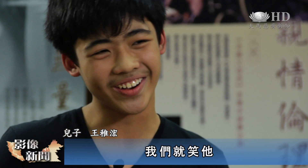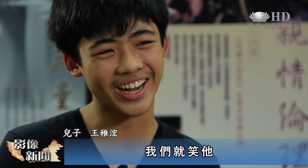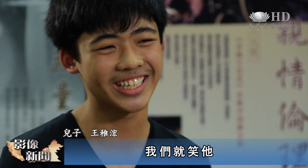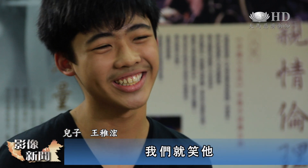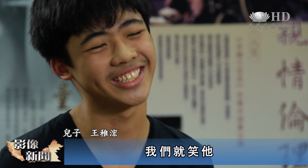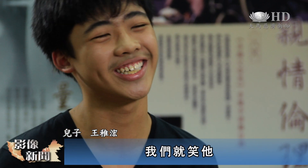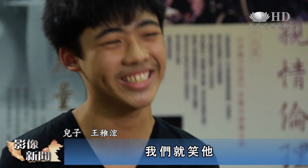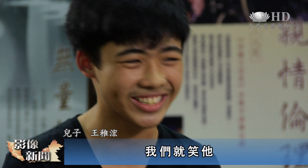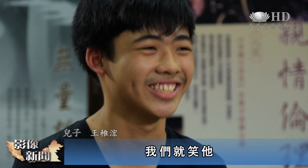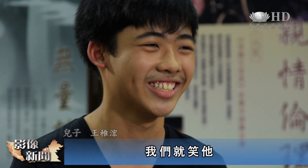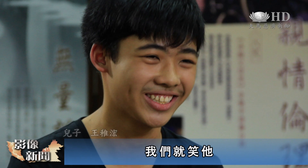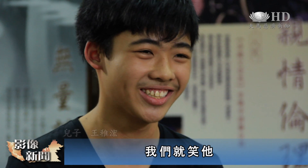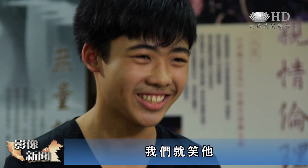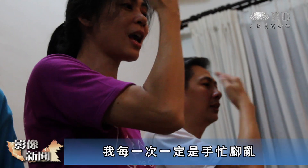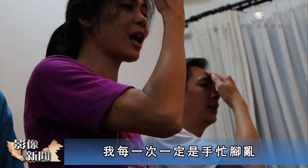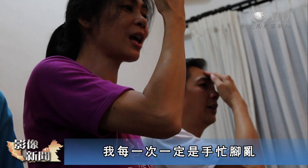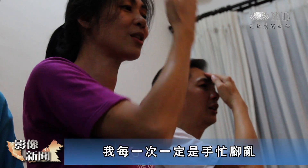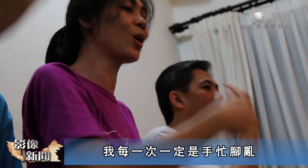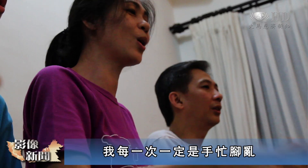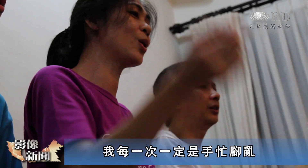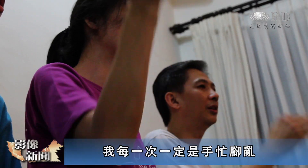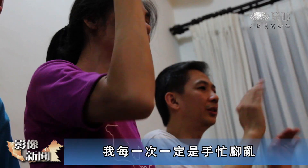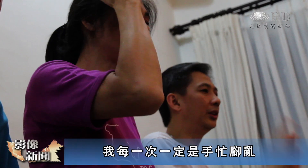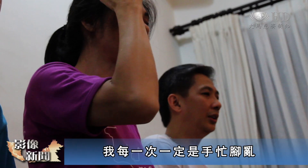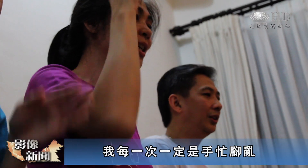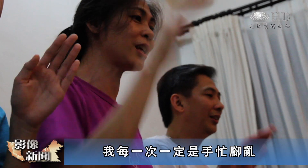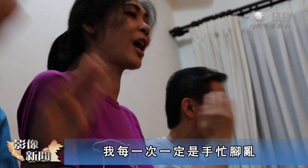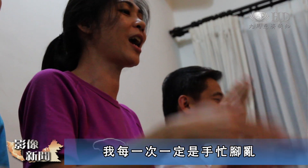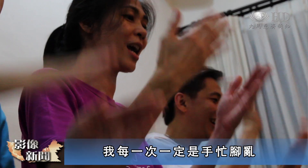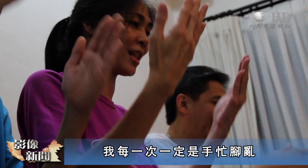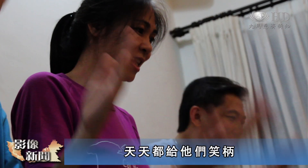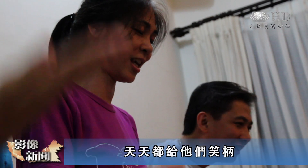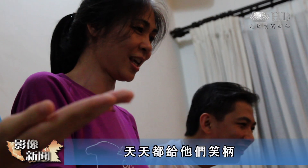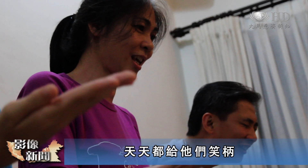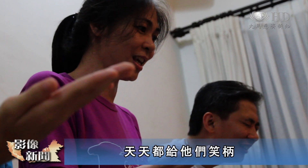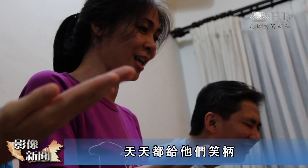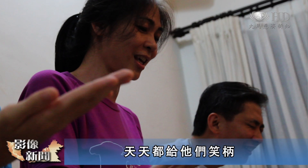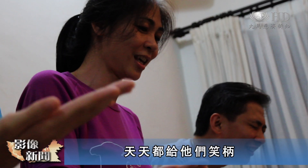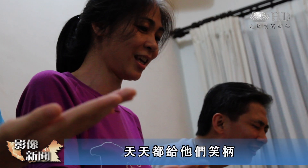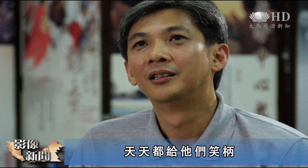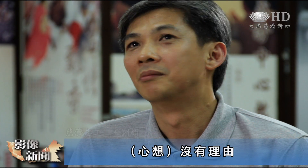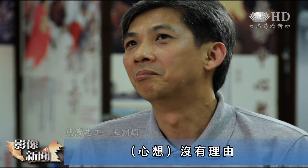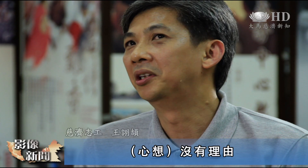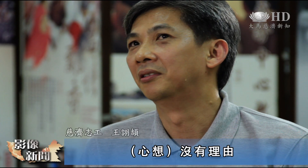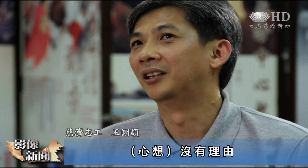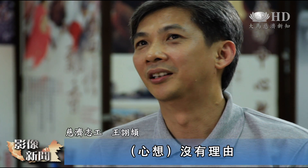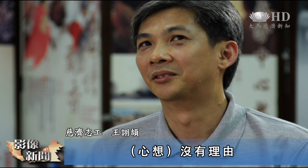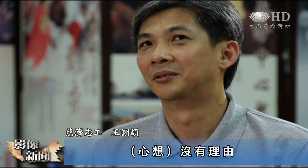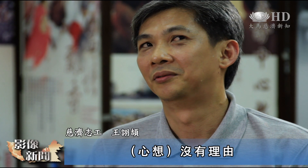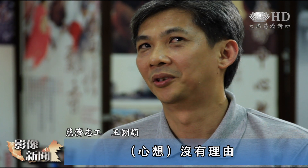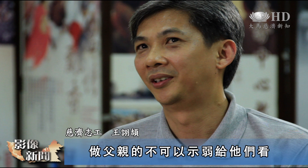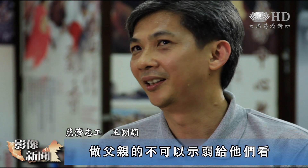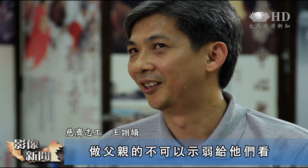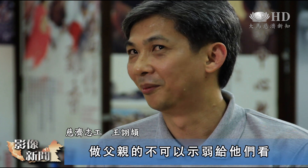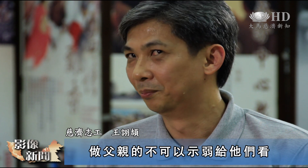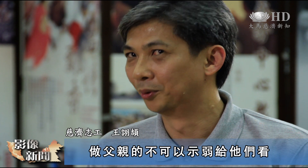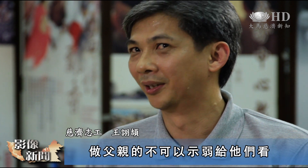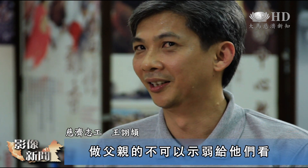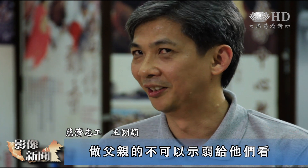他这样子哦。 我每一次一定是手忙脚乱，天天的给他们笑柄，没有理由。做爹地的不可以